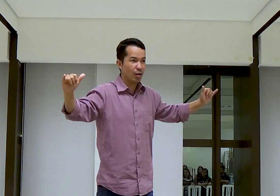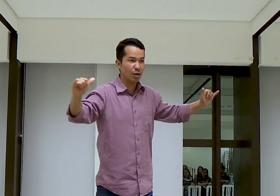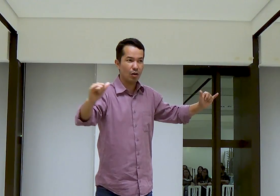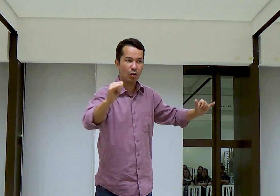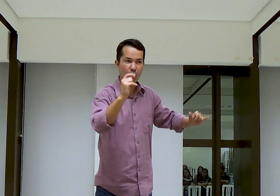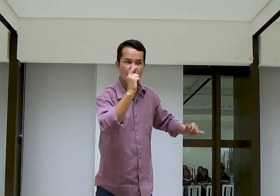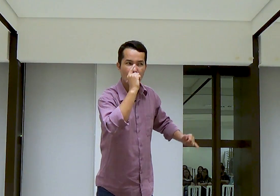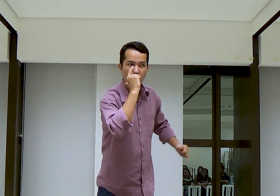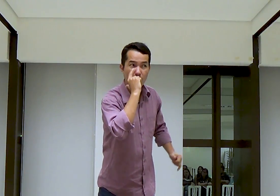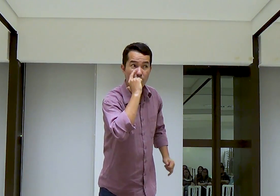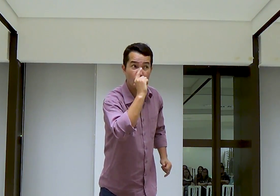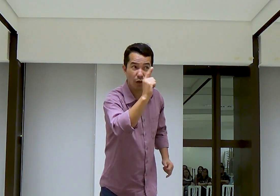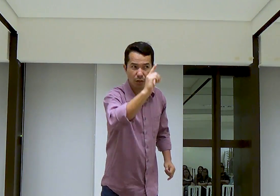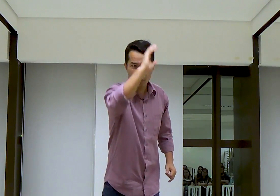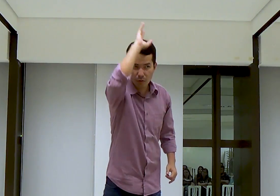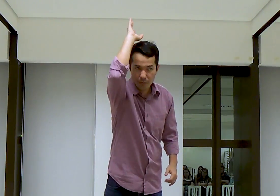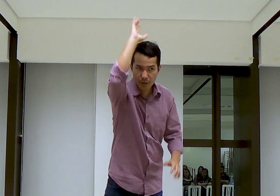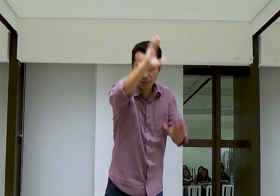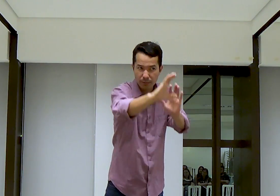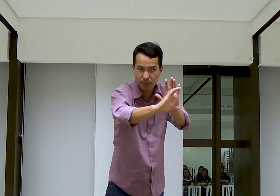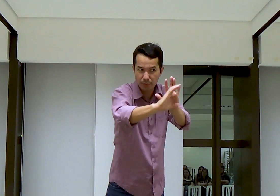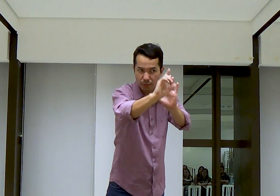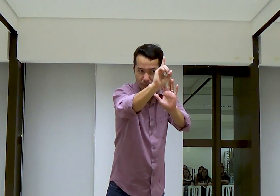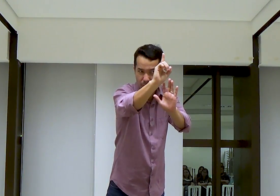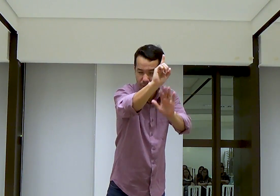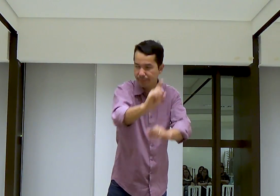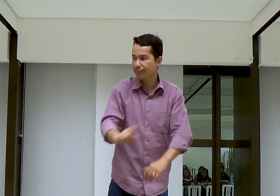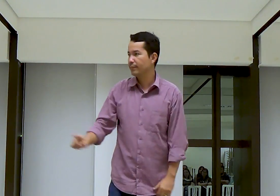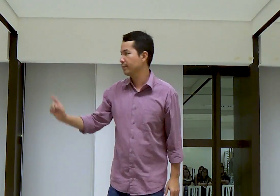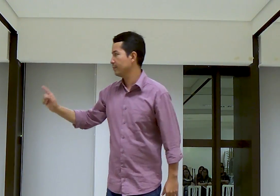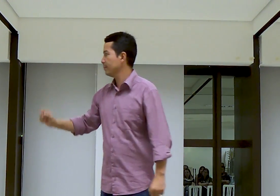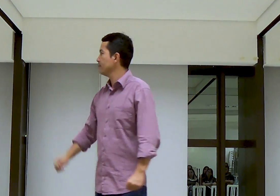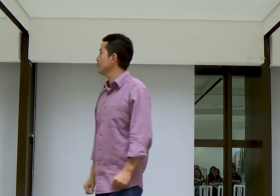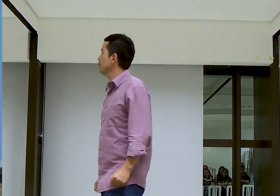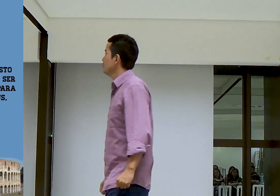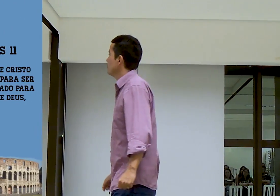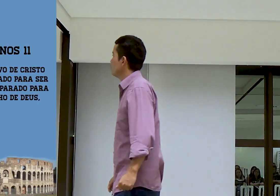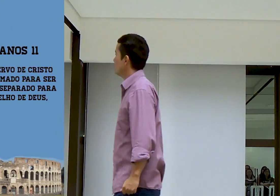falar. Mas veja só, em Romanos, no capítulo 1,